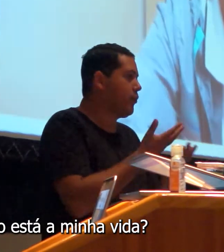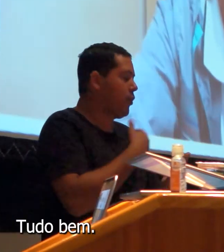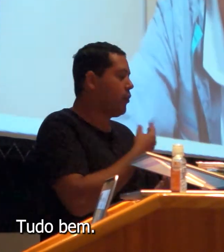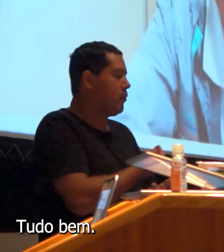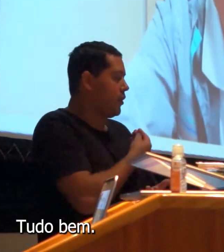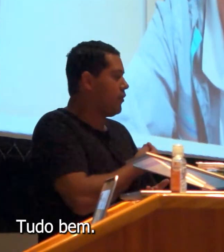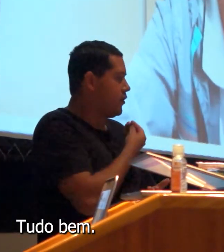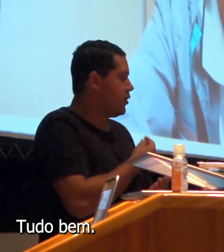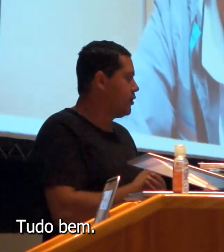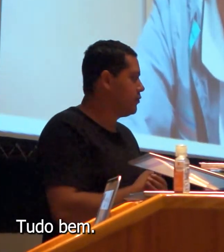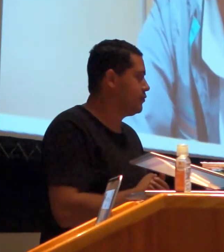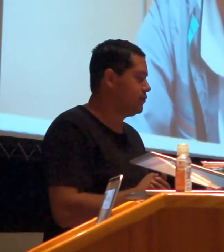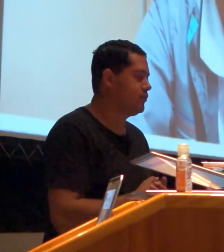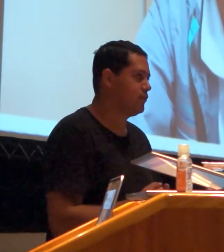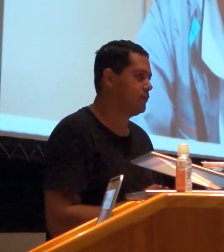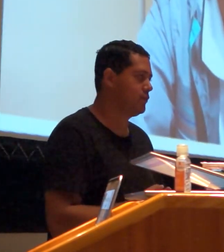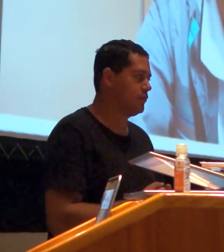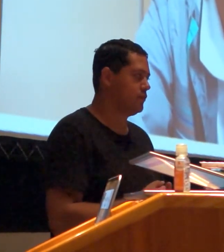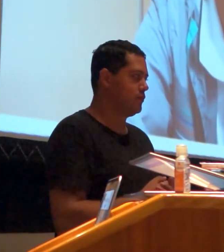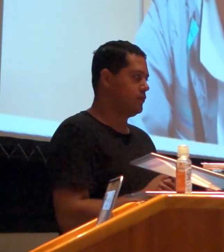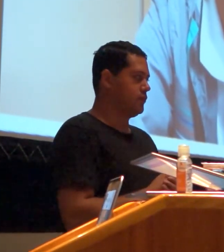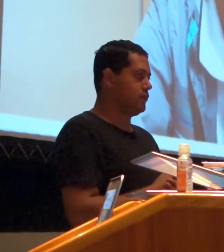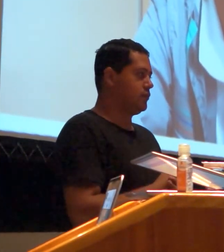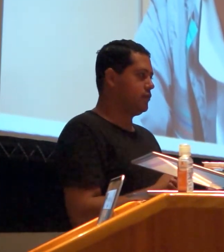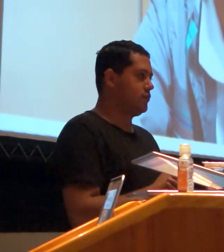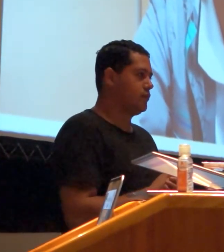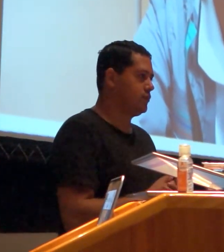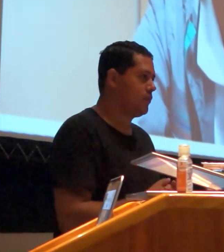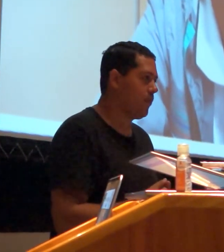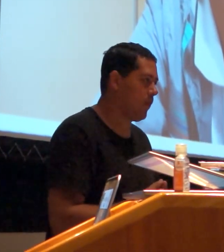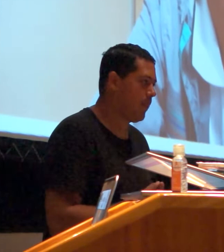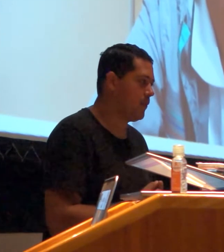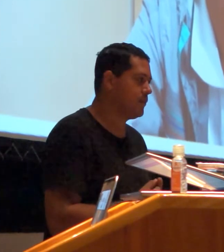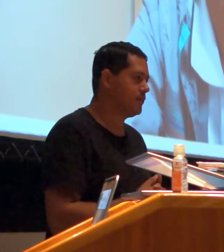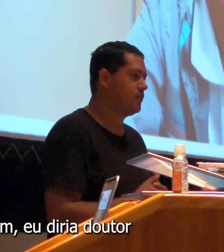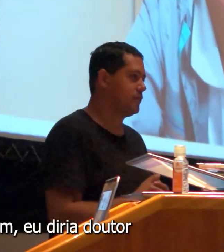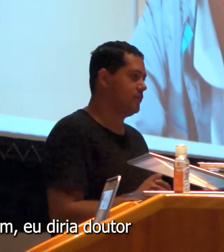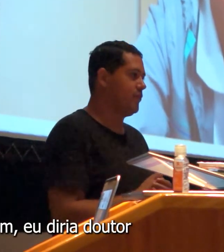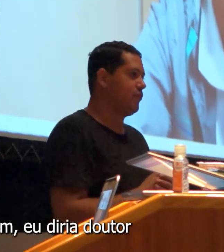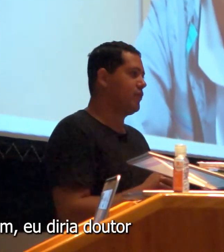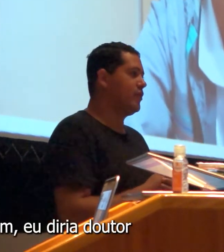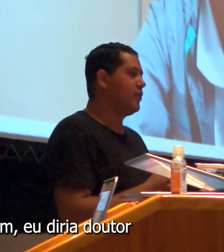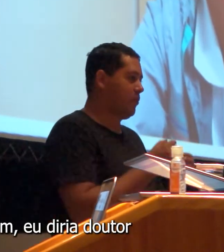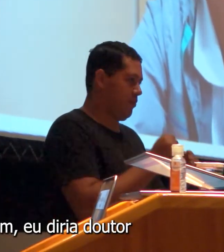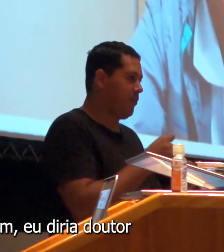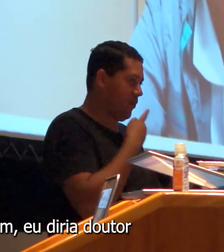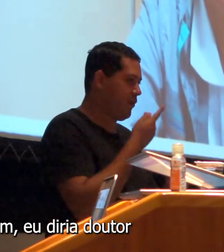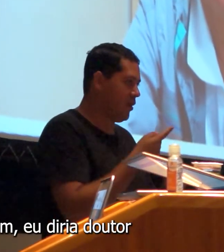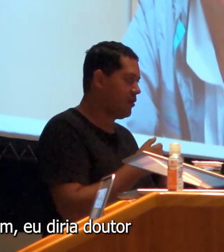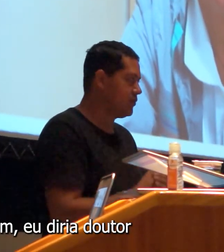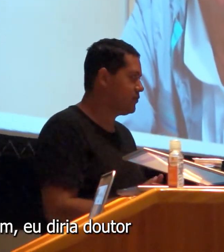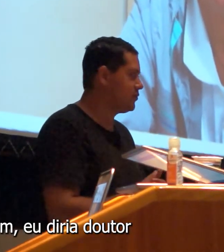Isso. Tudo bem. Já? Pode falar.